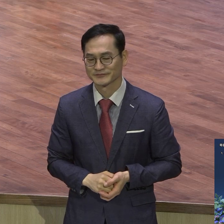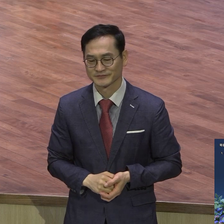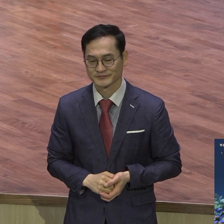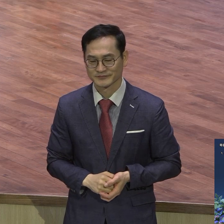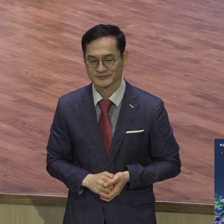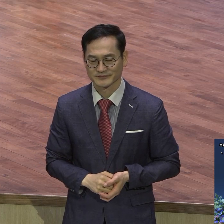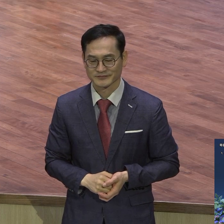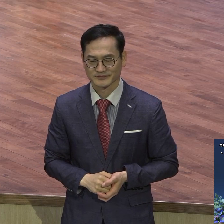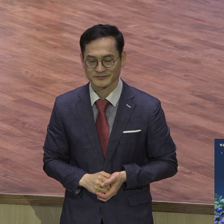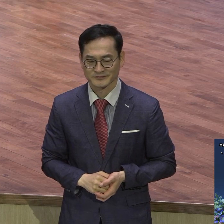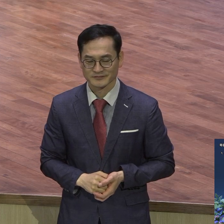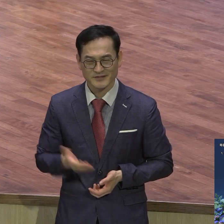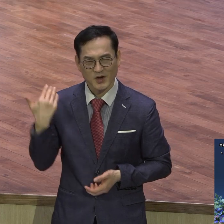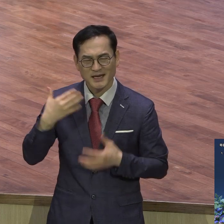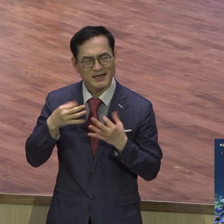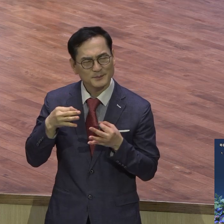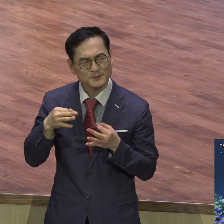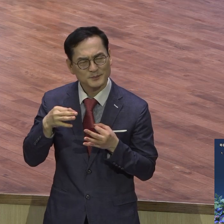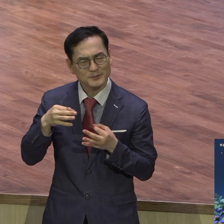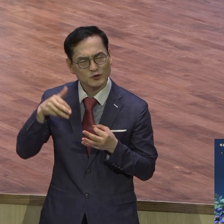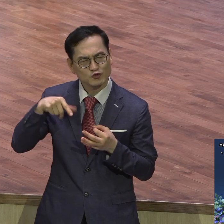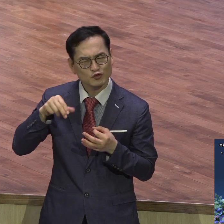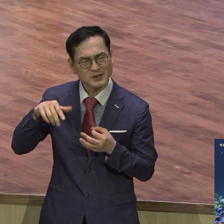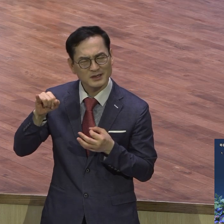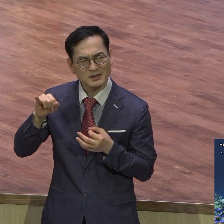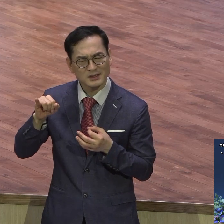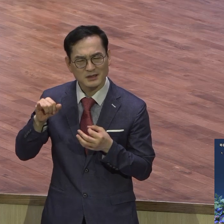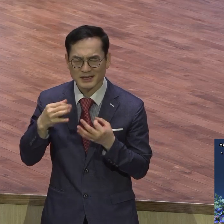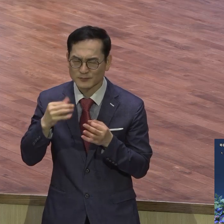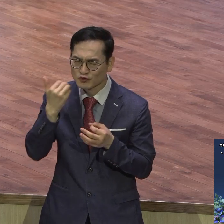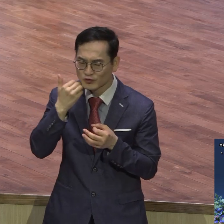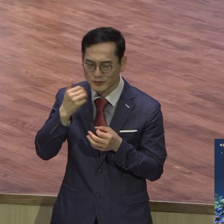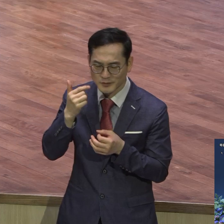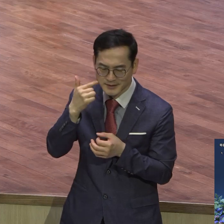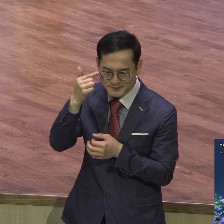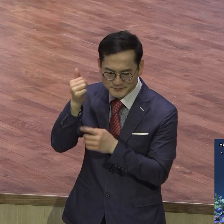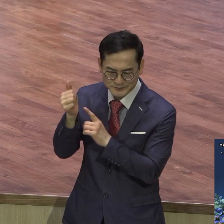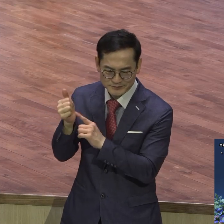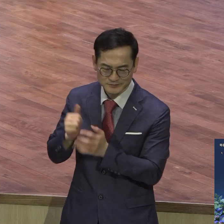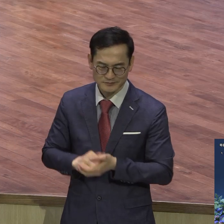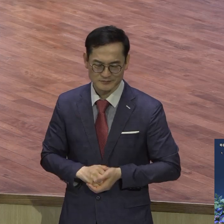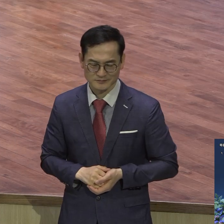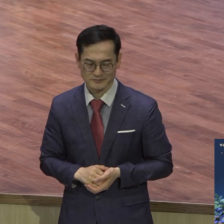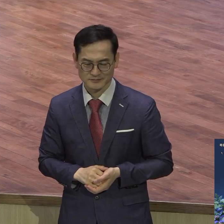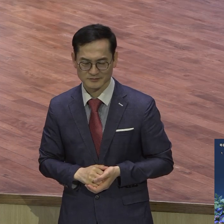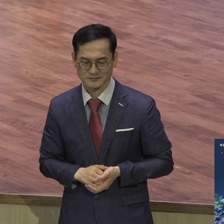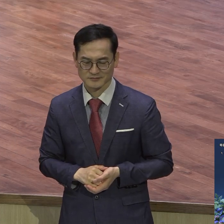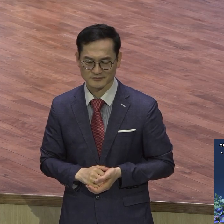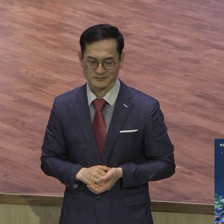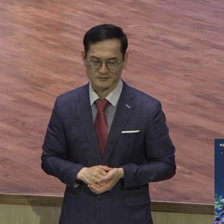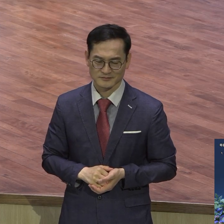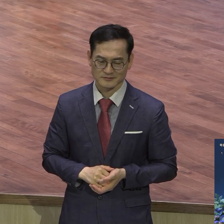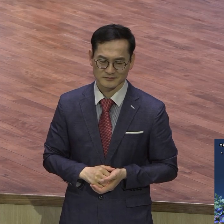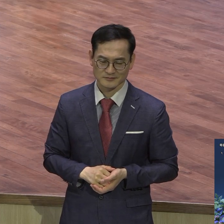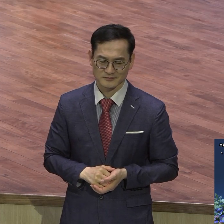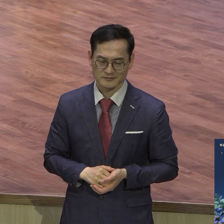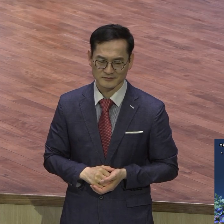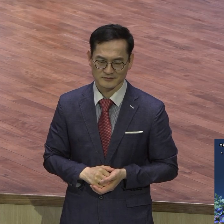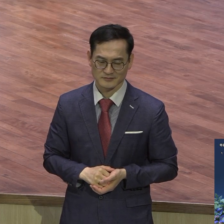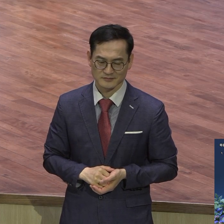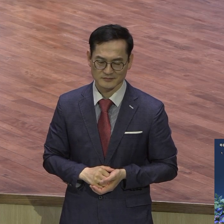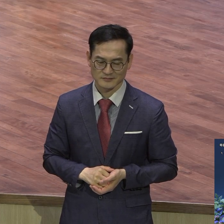옛날에 그래서 김중기 목사님 찬양대까지는 등 지도고 있다가 목사가 설교 딱 시작할 때 등